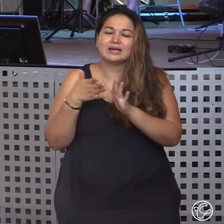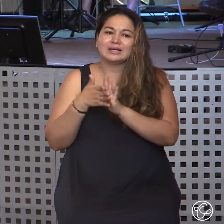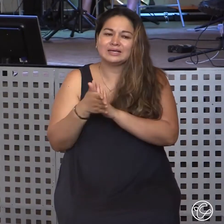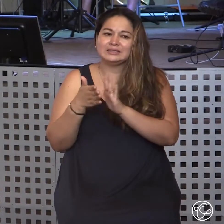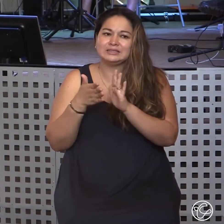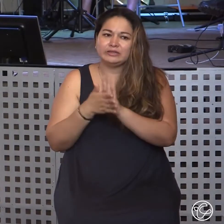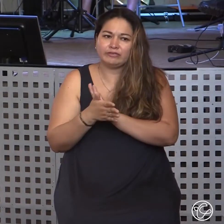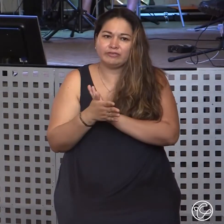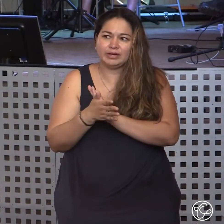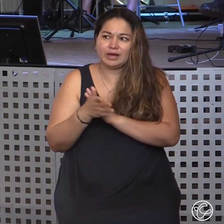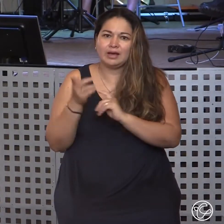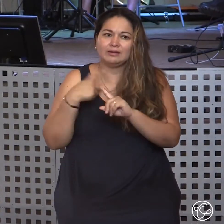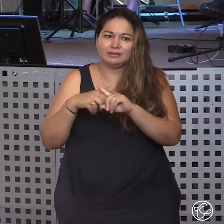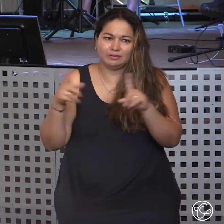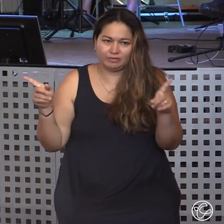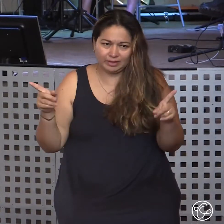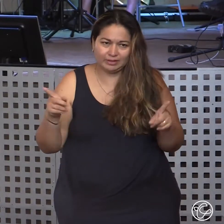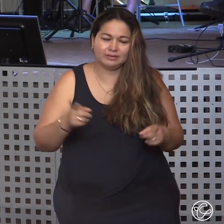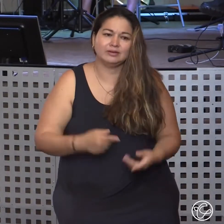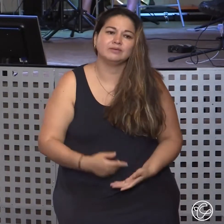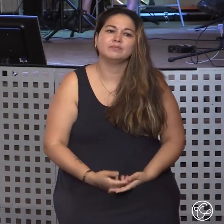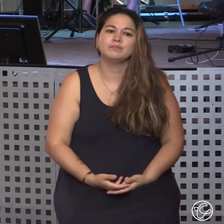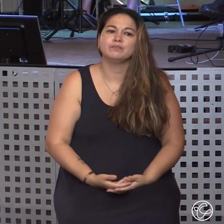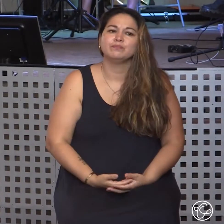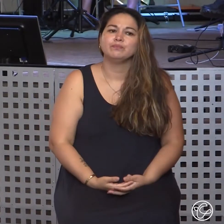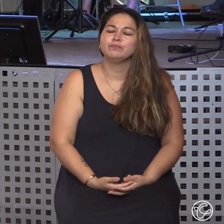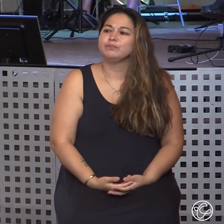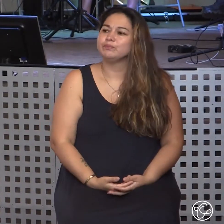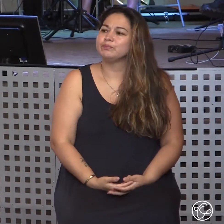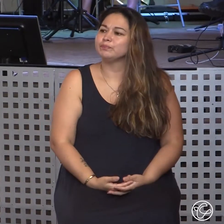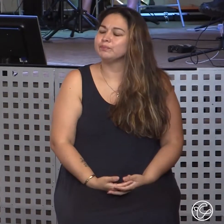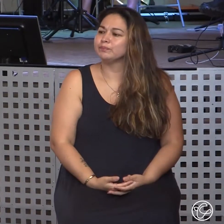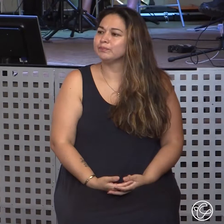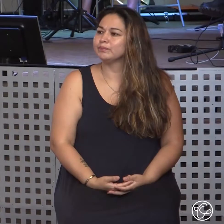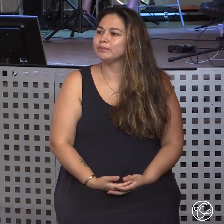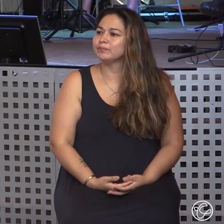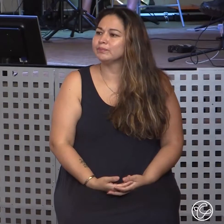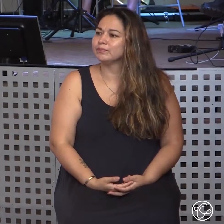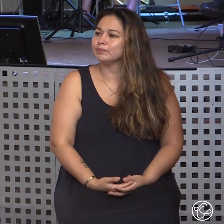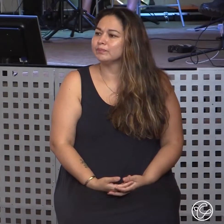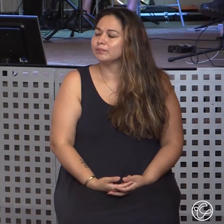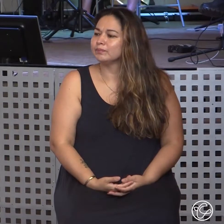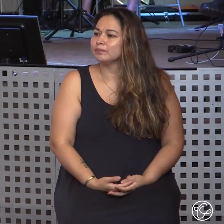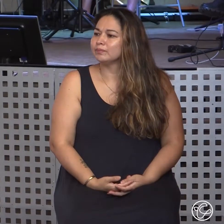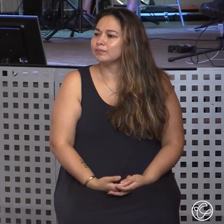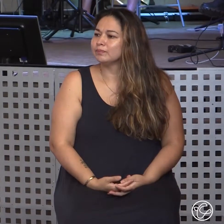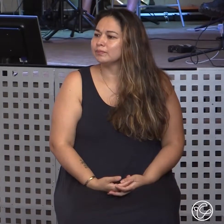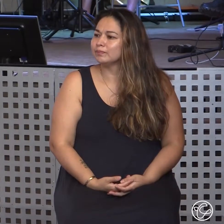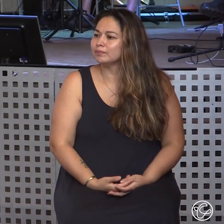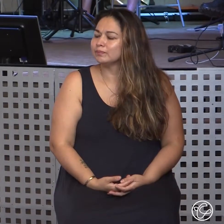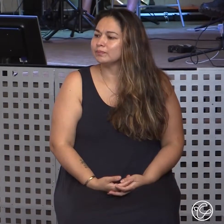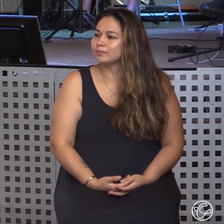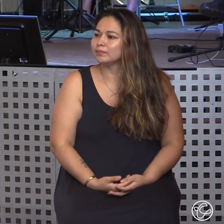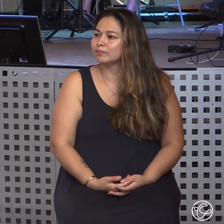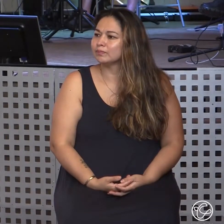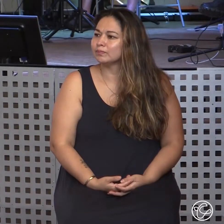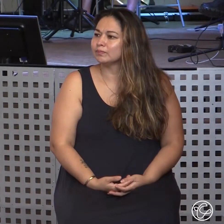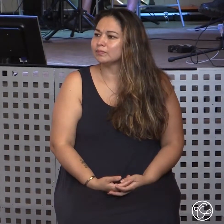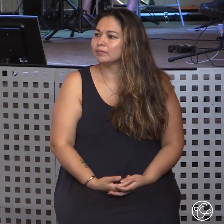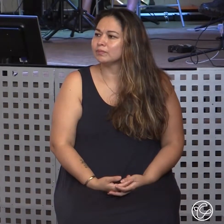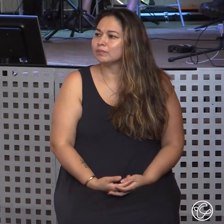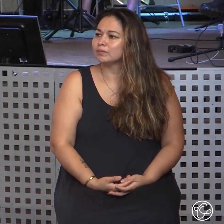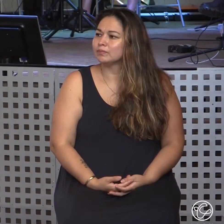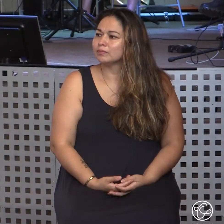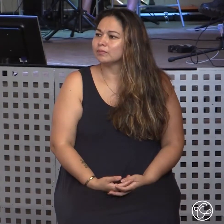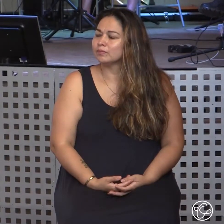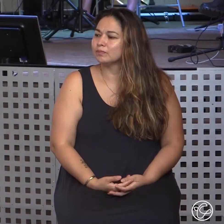distinguir casi el trigo de la cebada, pero sí entiendo de palabras y te puedo decir, granero, ya